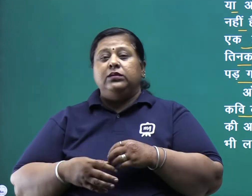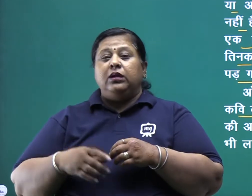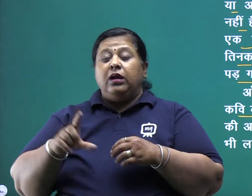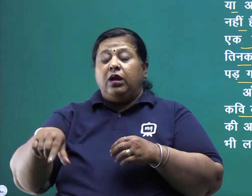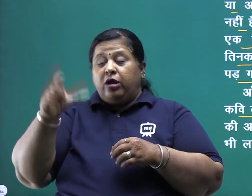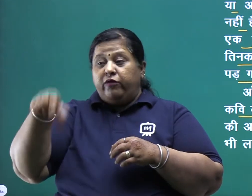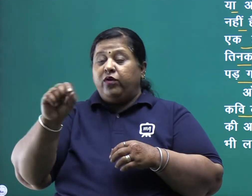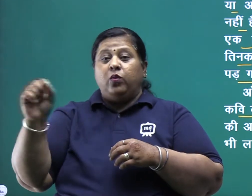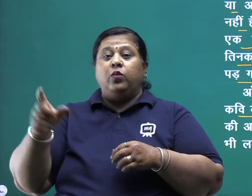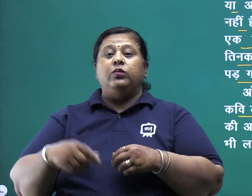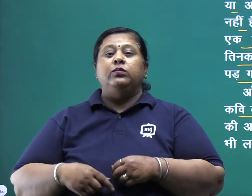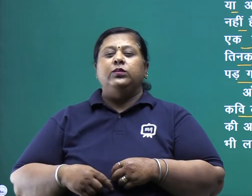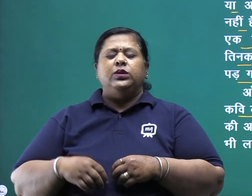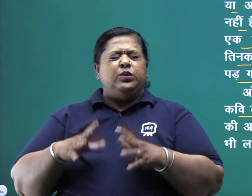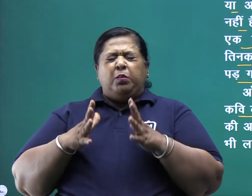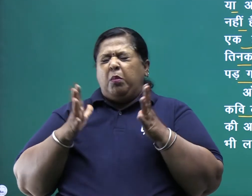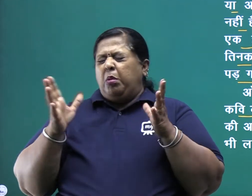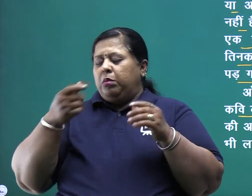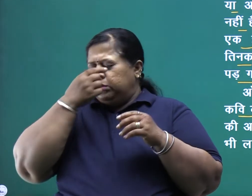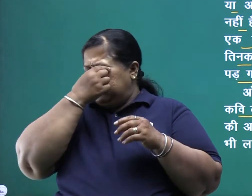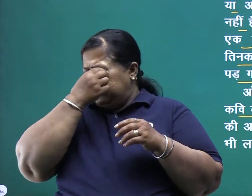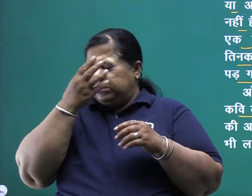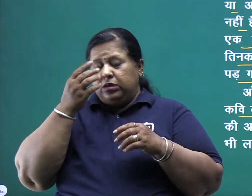कवि को बहुत पीड़ा हुई।